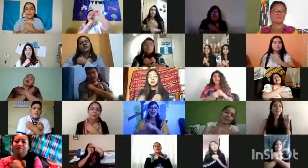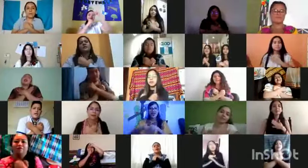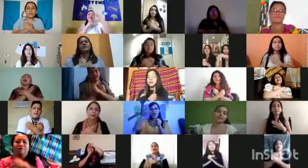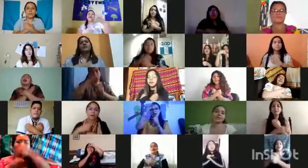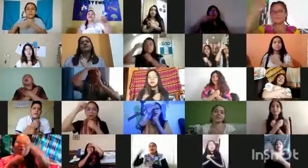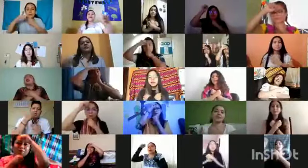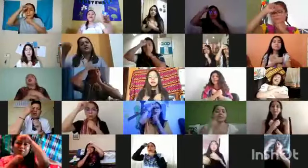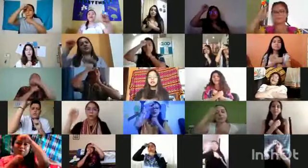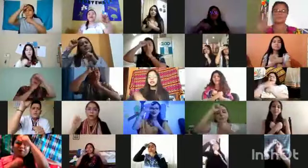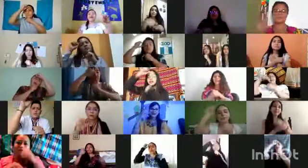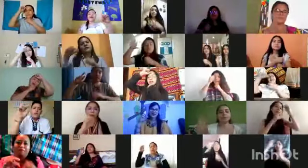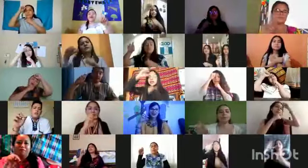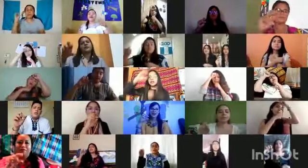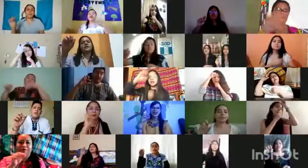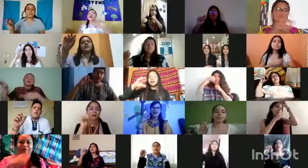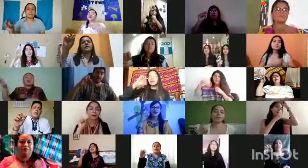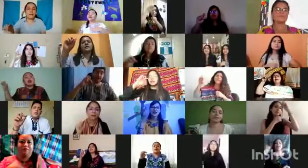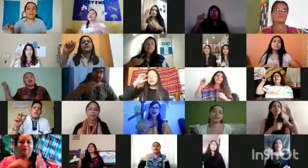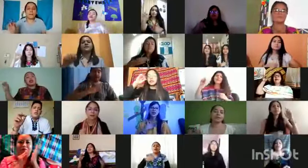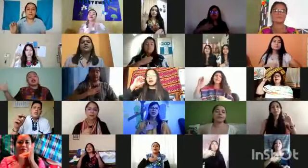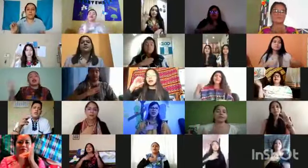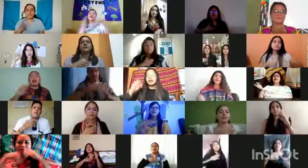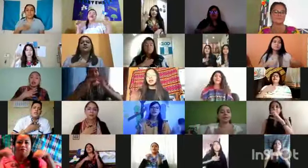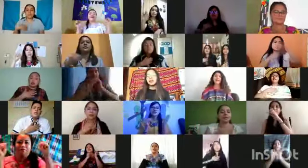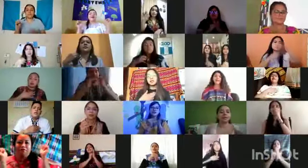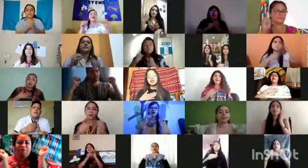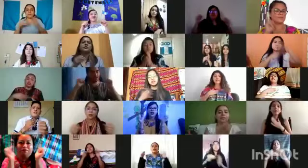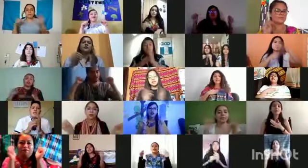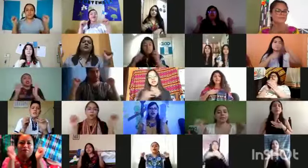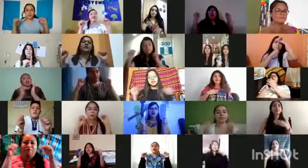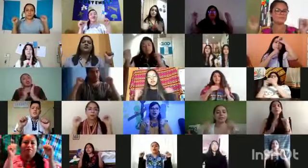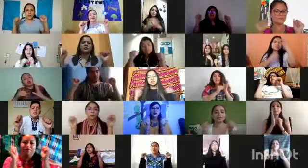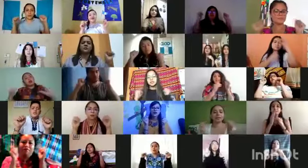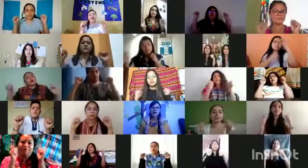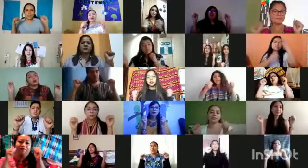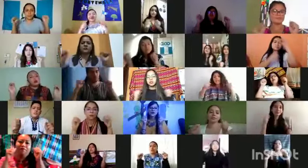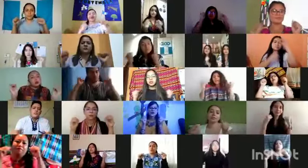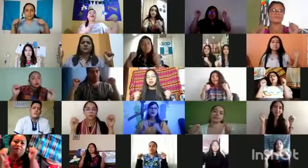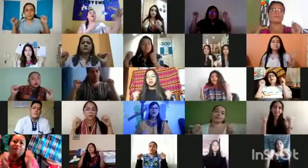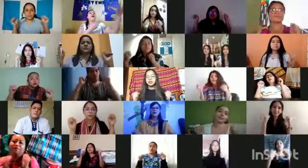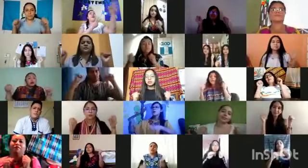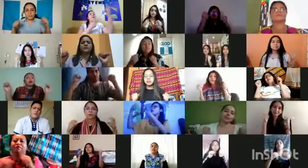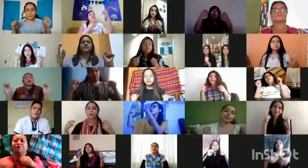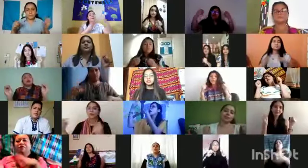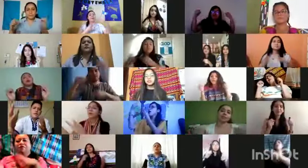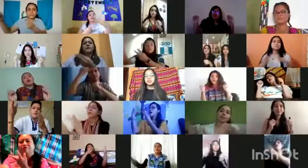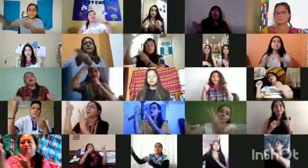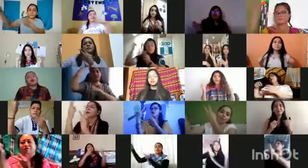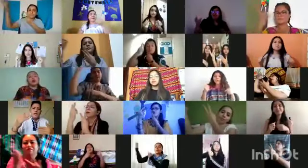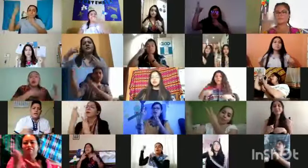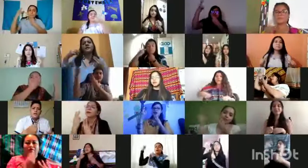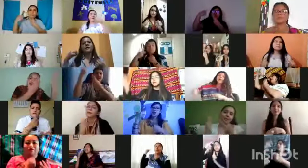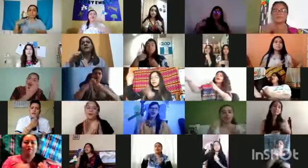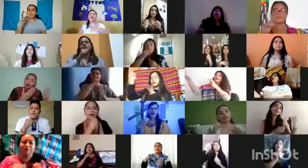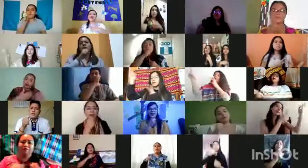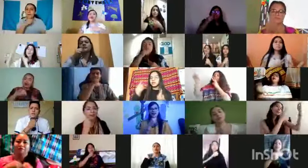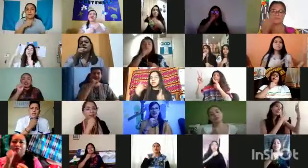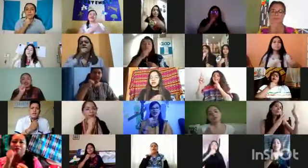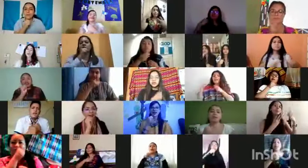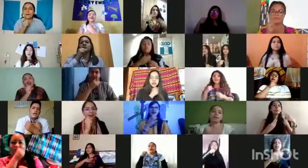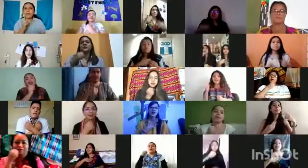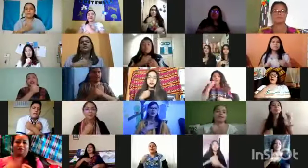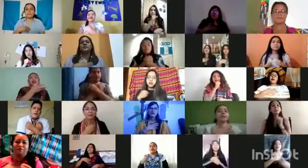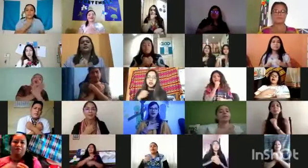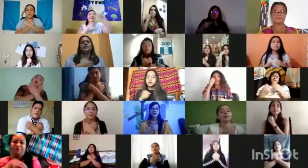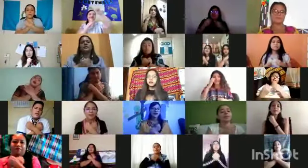la luna plateada de mi Xelajú Luna Vengo a cantarle